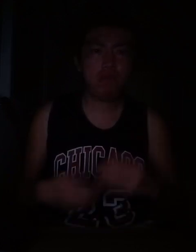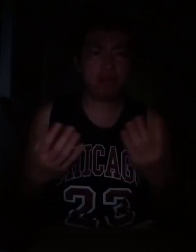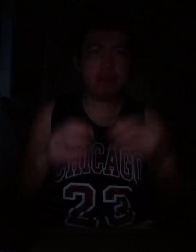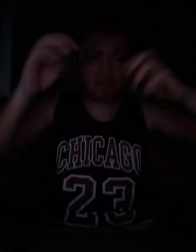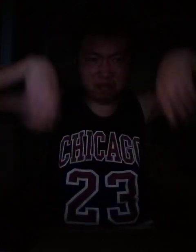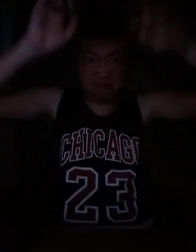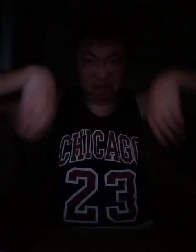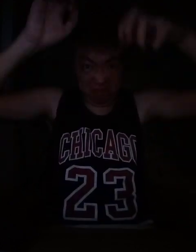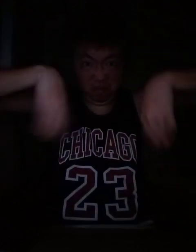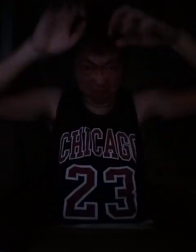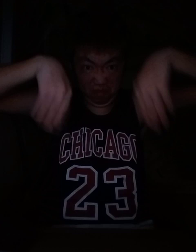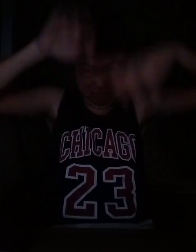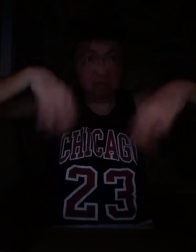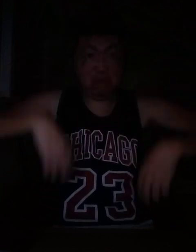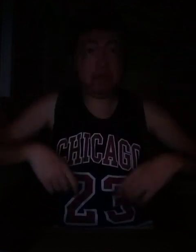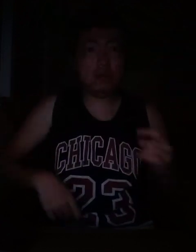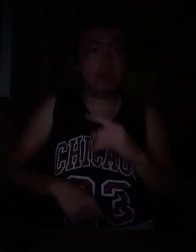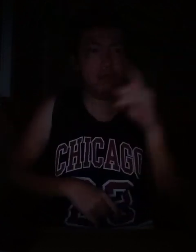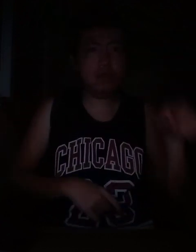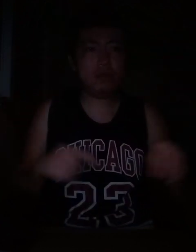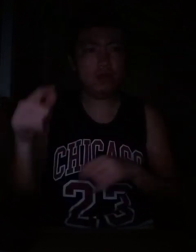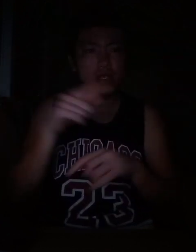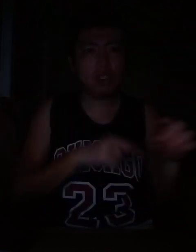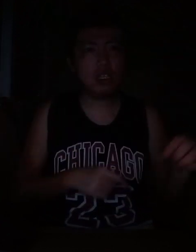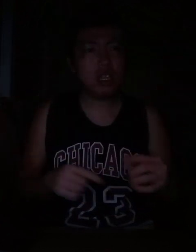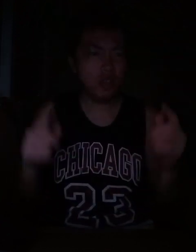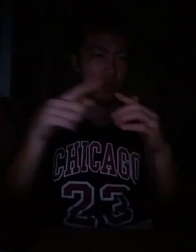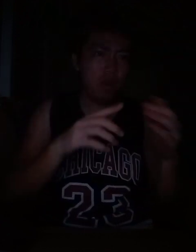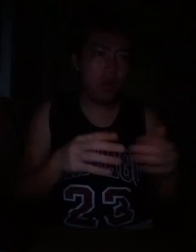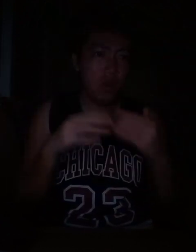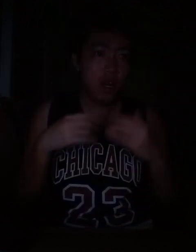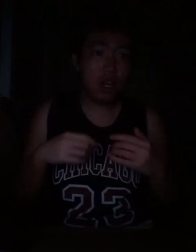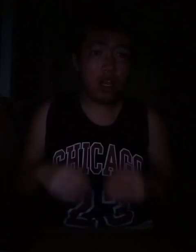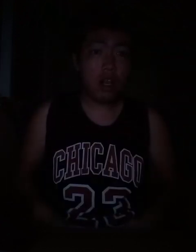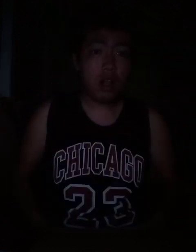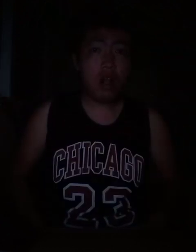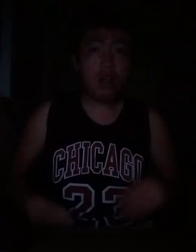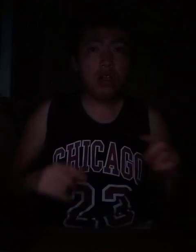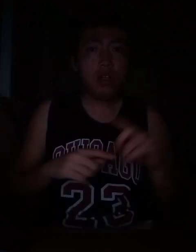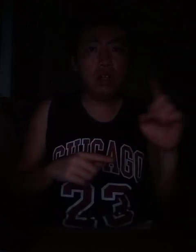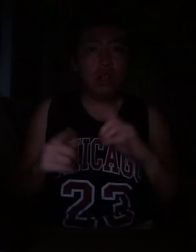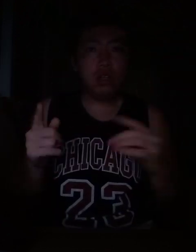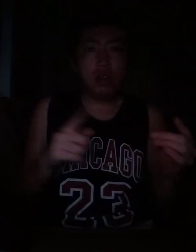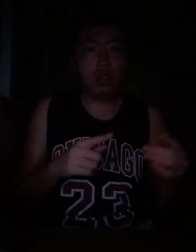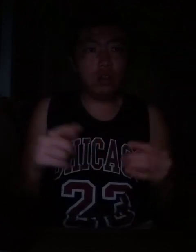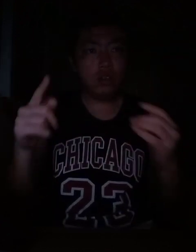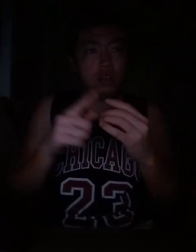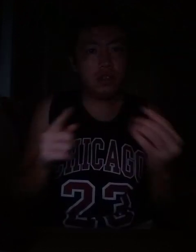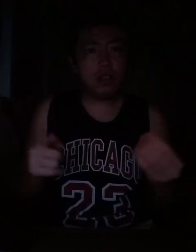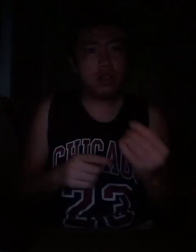이 문대를 잠가보고 저막 집으로 아파트 있는 데로 오라잖아. 그 이 집 아들도 뭐 지금 피난 가라고 전화 오셔.